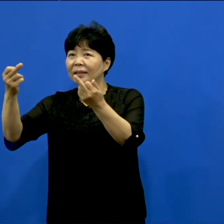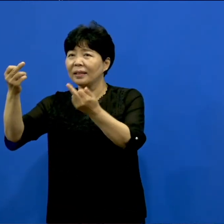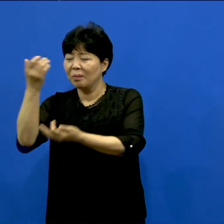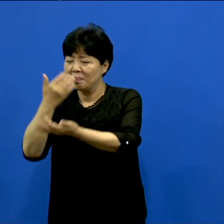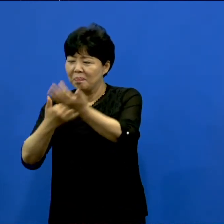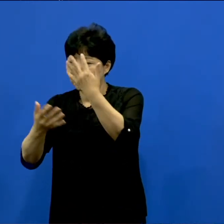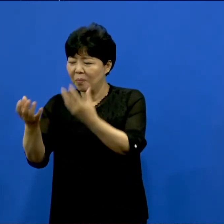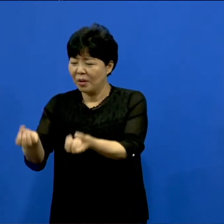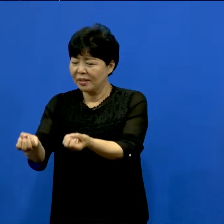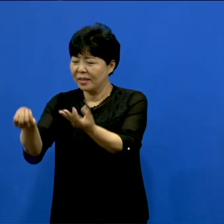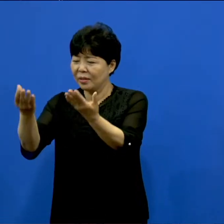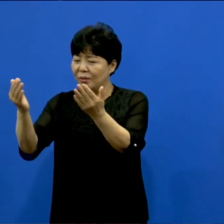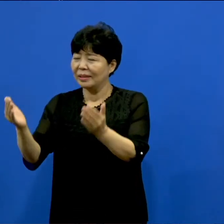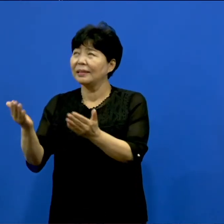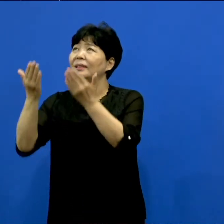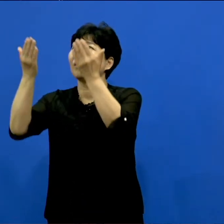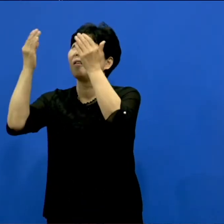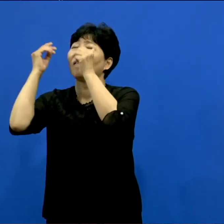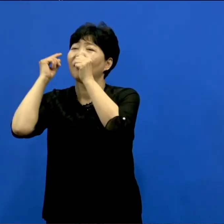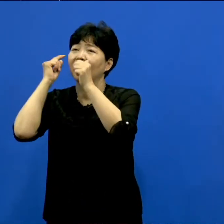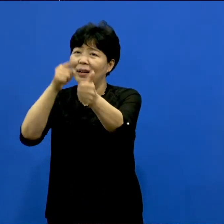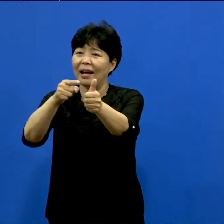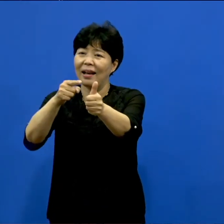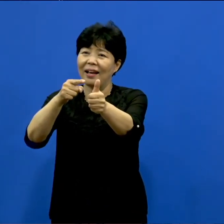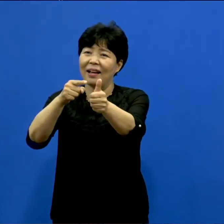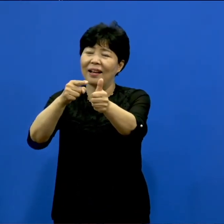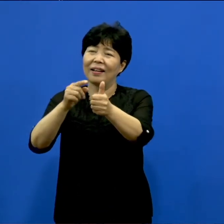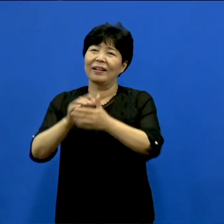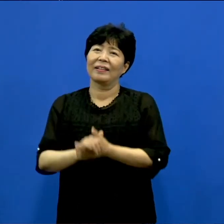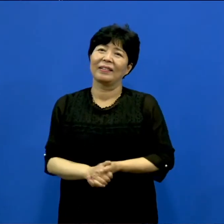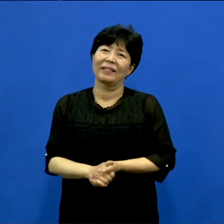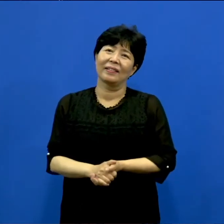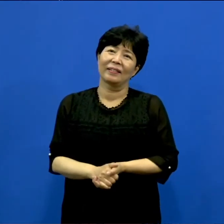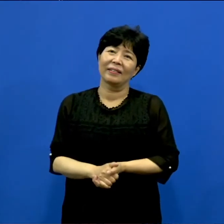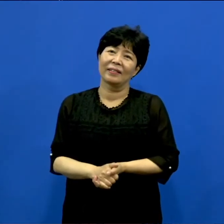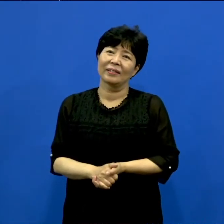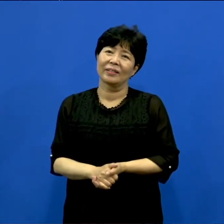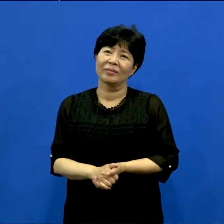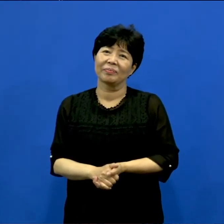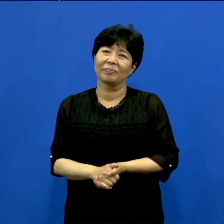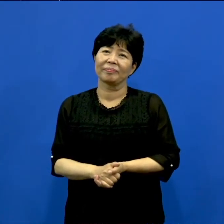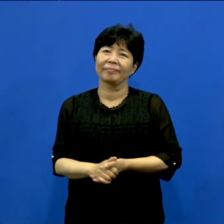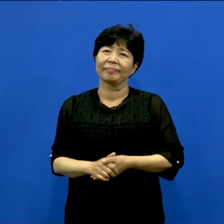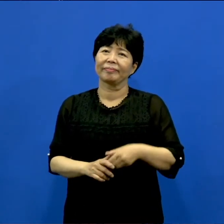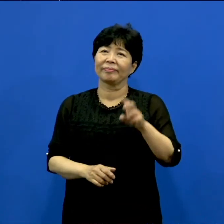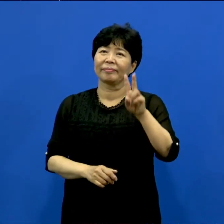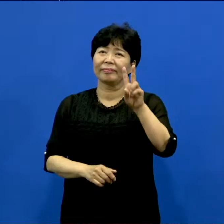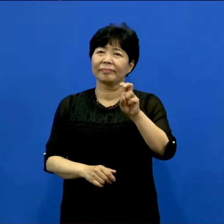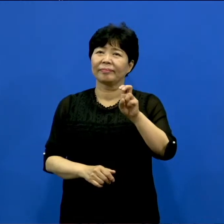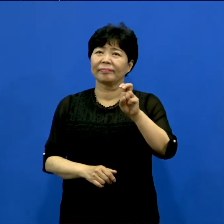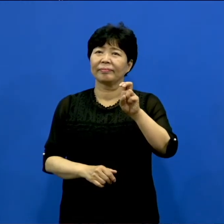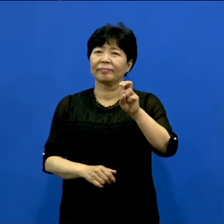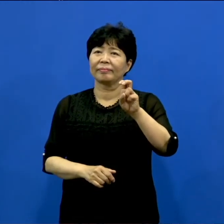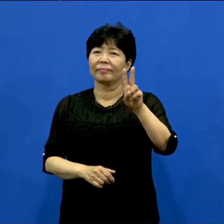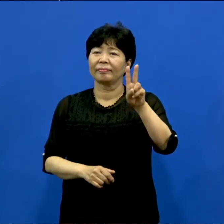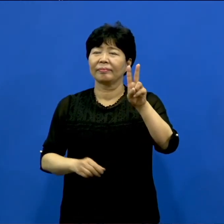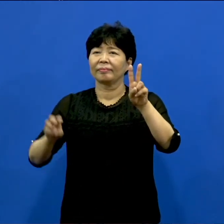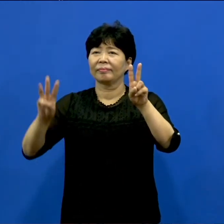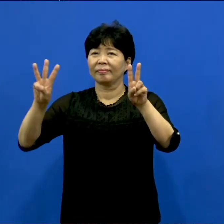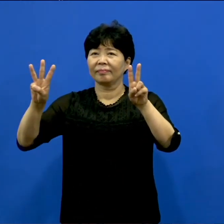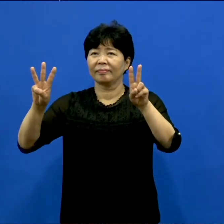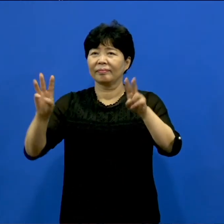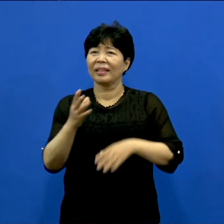드리라 명령하죠. 22장 3절 막바로요. 3절입니다. 아브라함이